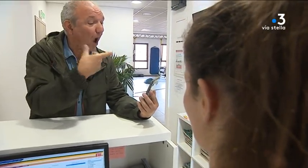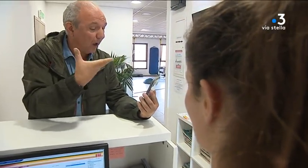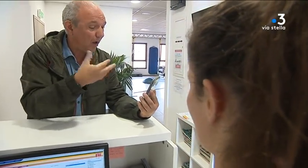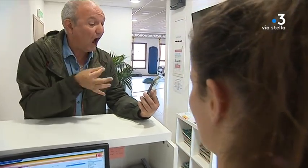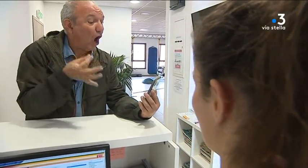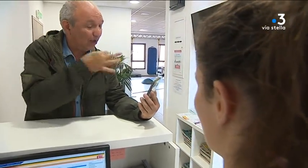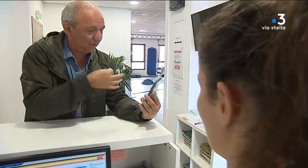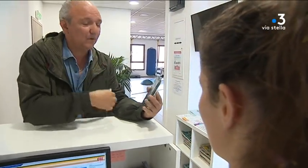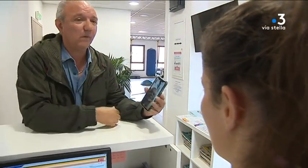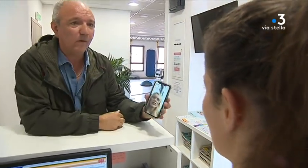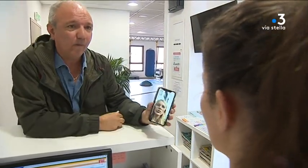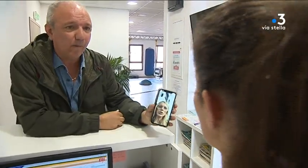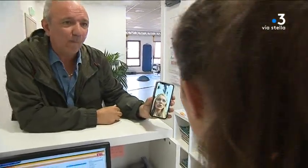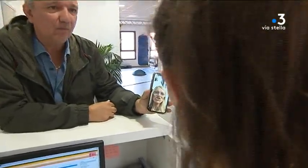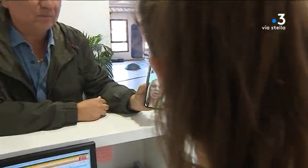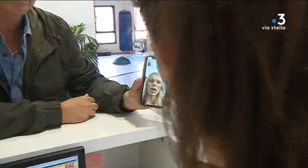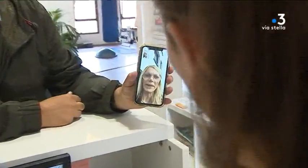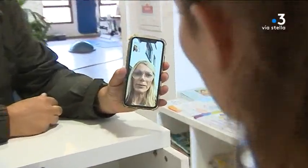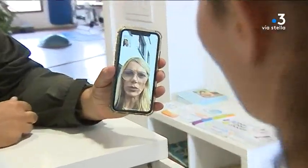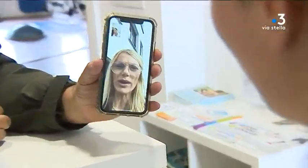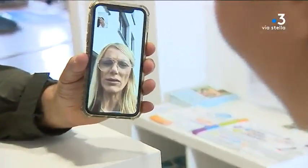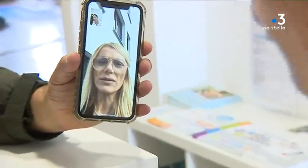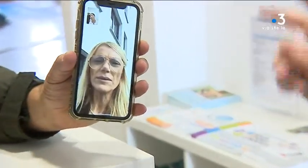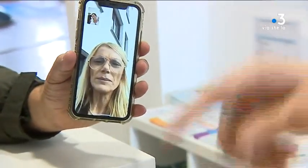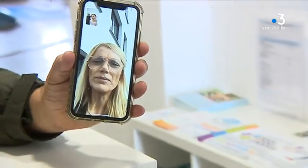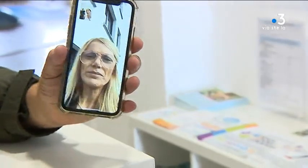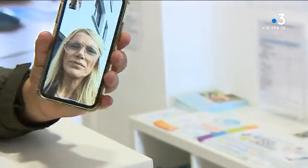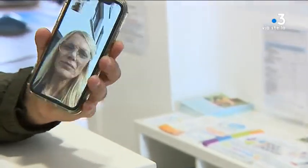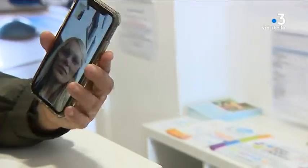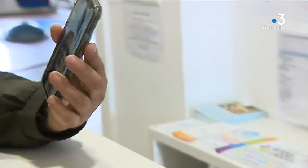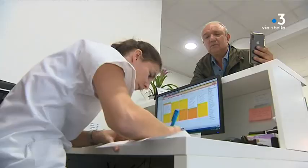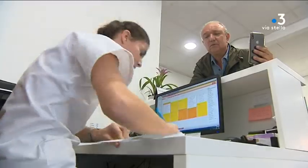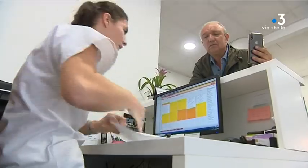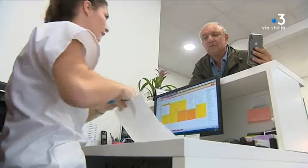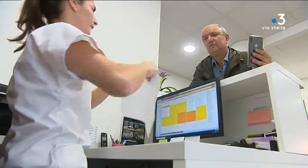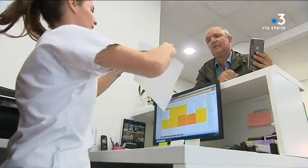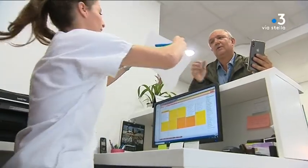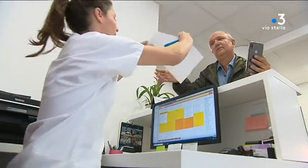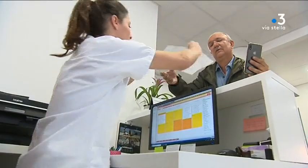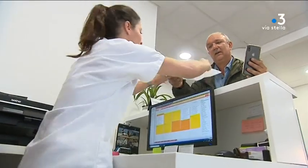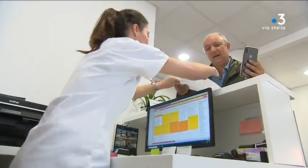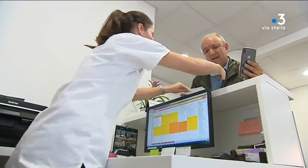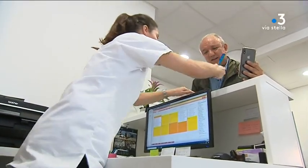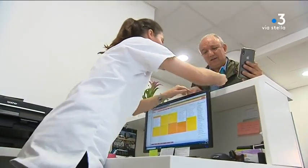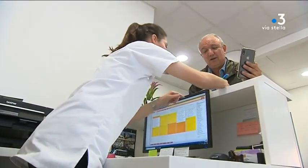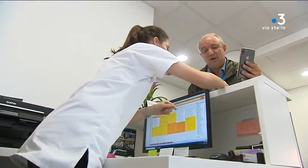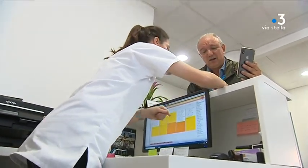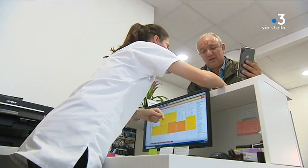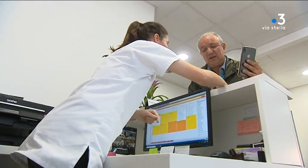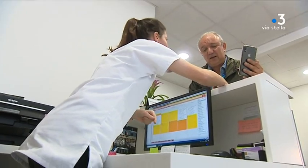Il a un rendez-vous urgent quand même. Voilà. D'accord, on va regarder. Oui. En fait, faute de mieux, le quotidien s'arrange du système